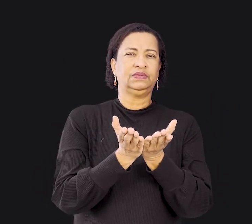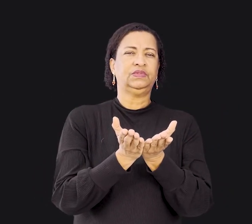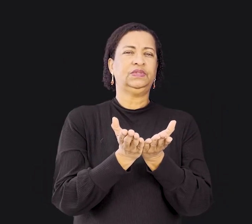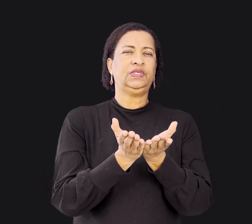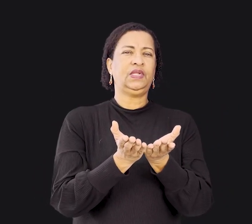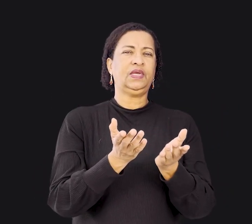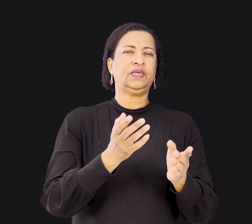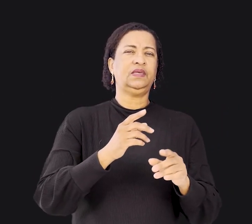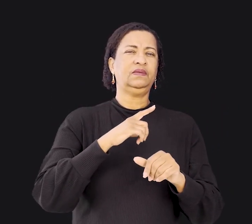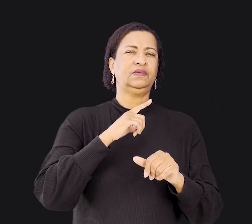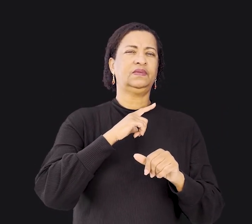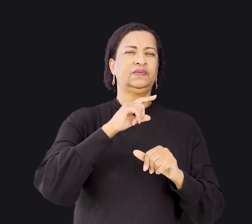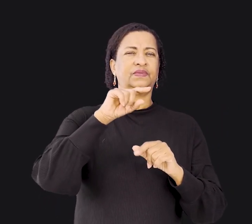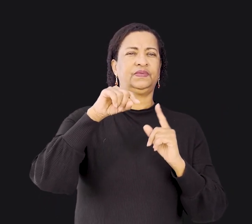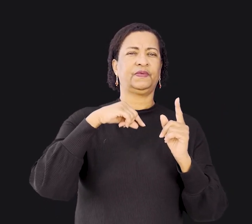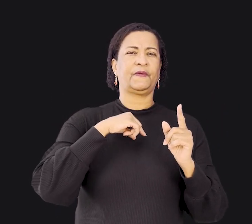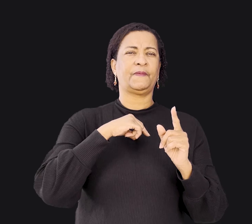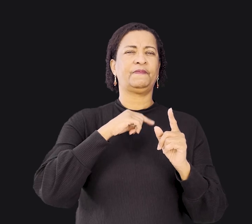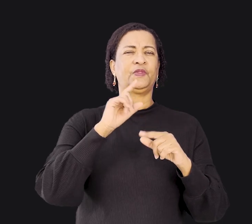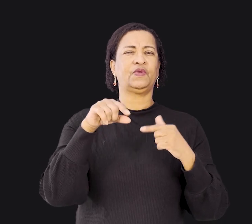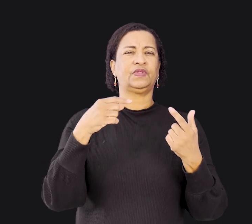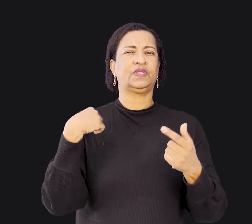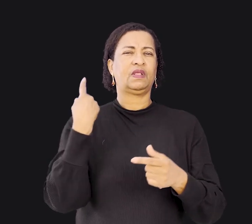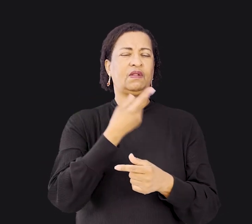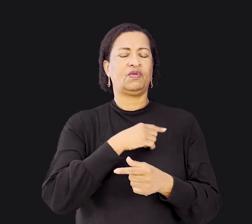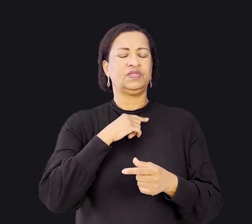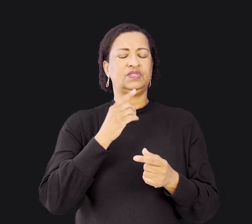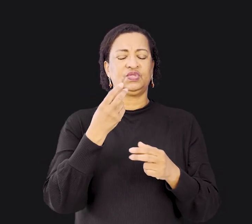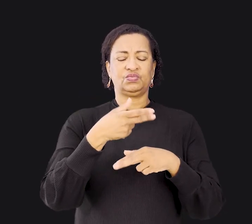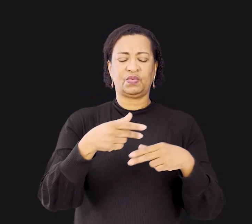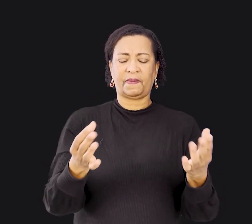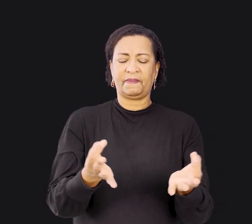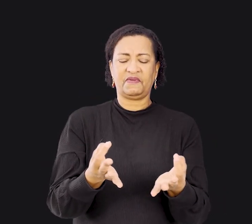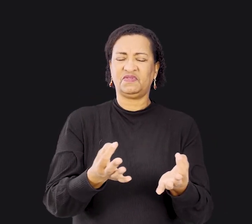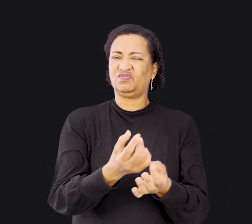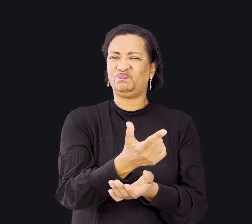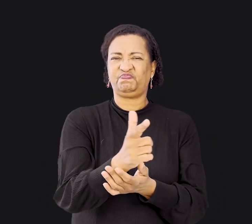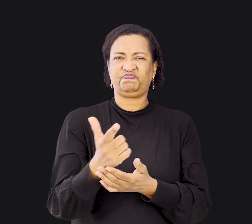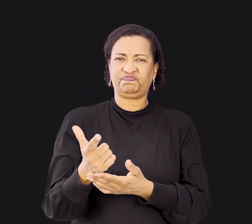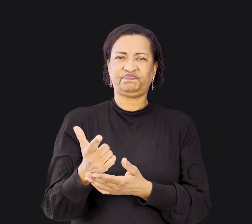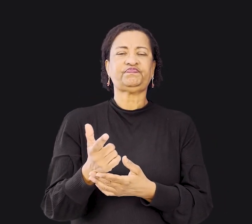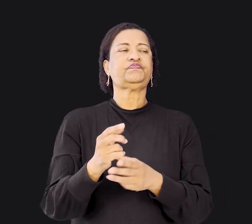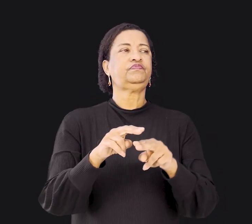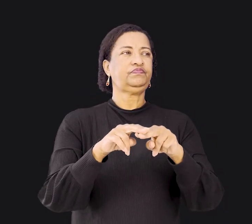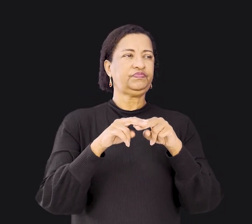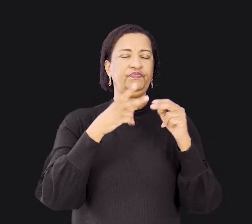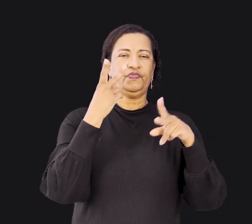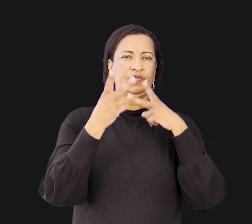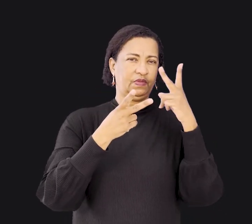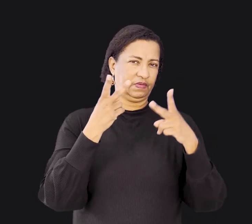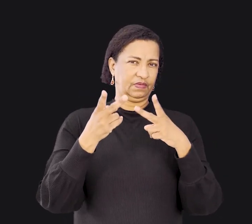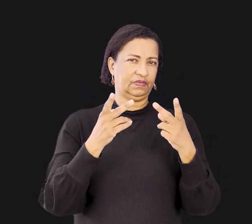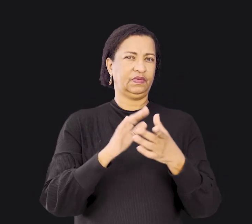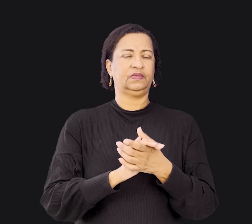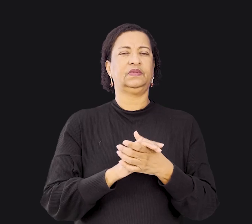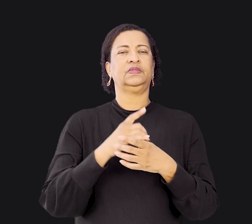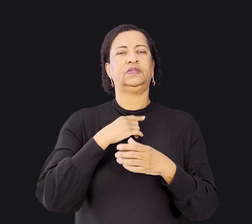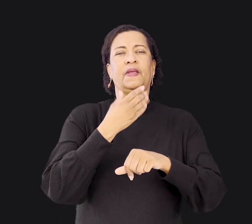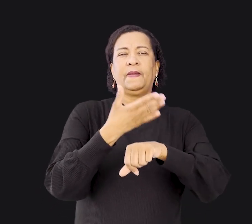de Deus. Temos de tratar das nossas imperfeições. Por isso ele diz, sejam praticantes da palavra e